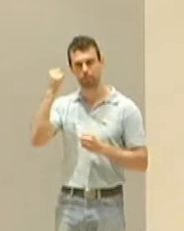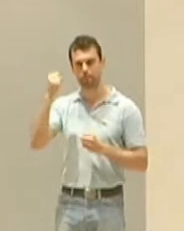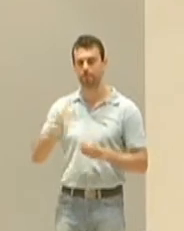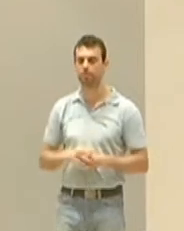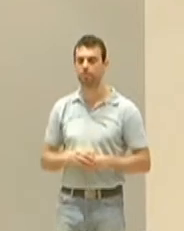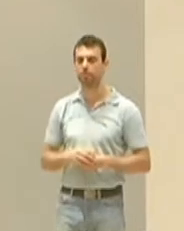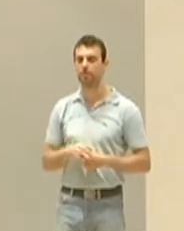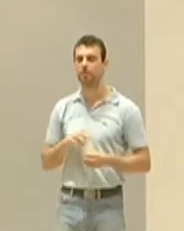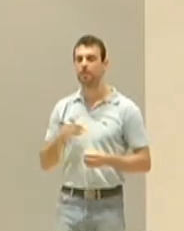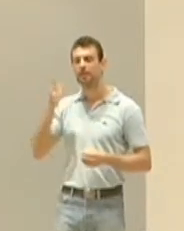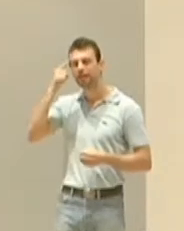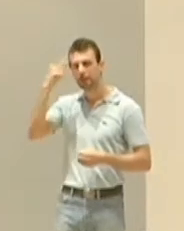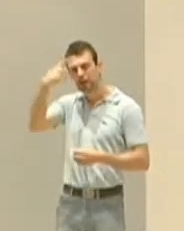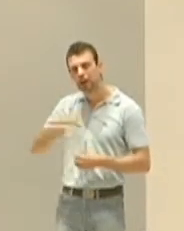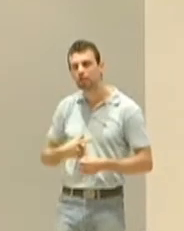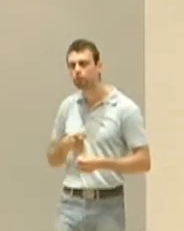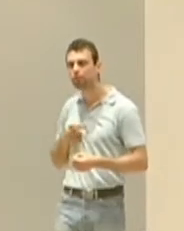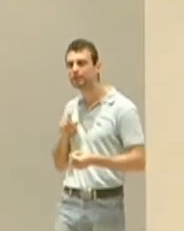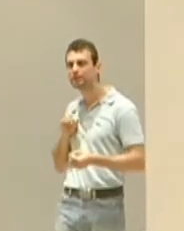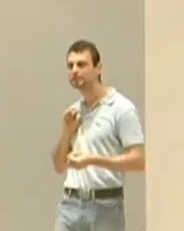μία στοχευμένη παρέμβαση.